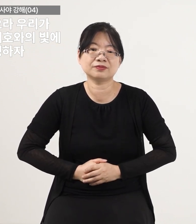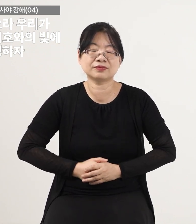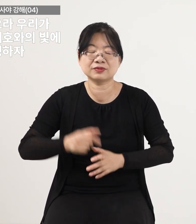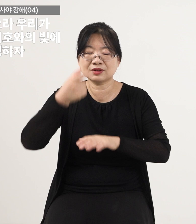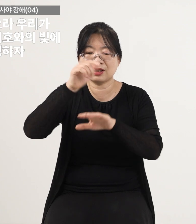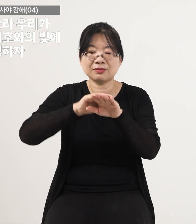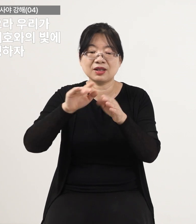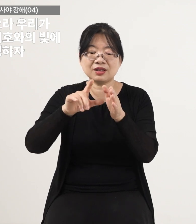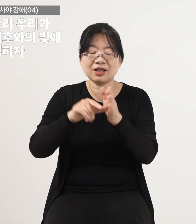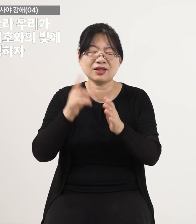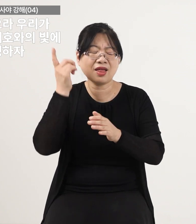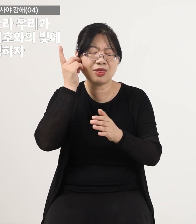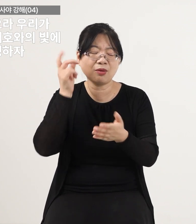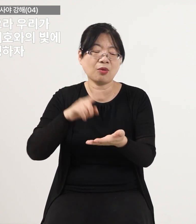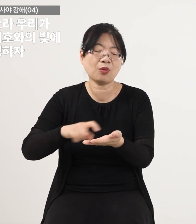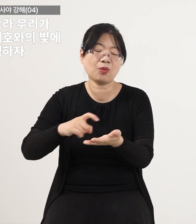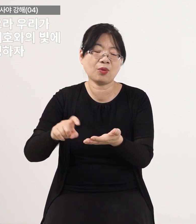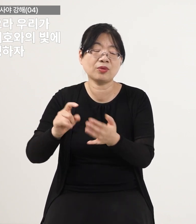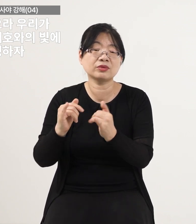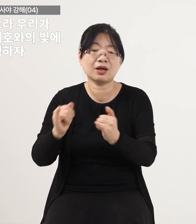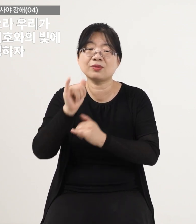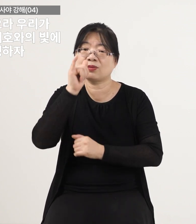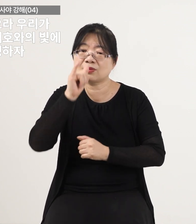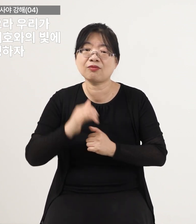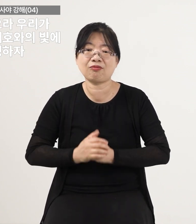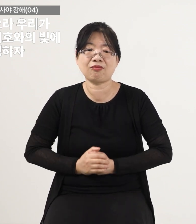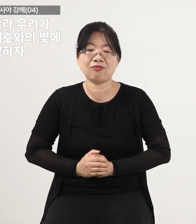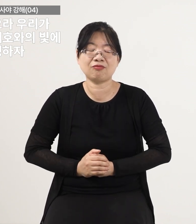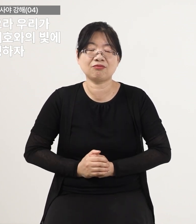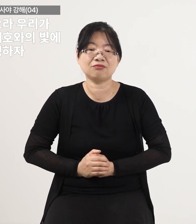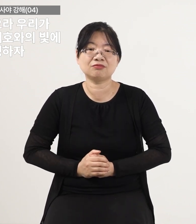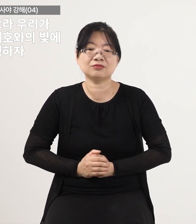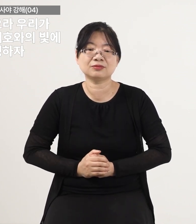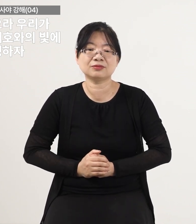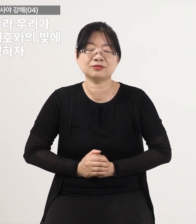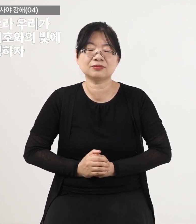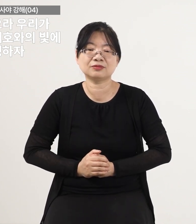예배 시간에도 그런 사람들이 있어요. 심지어는